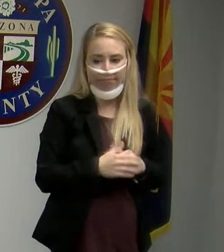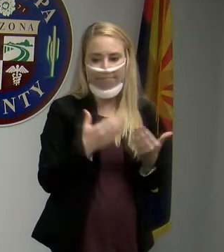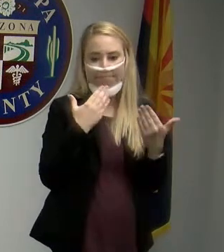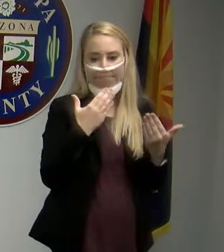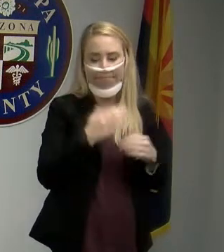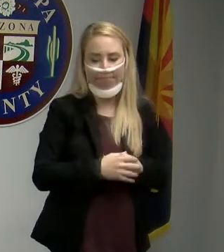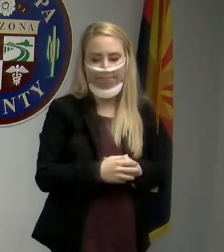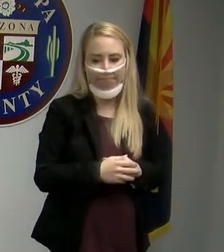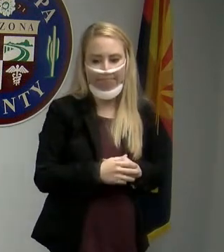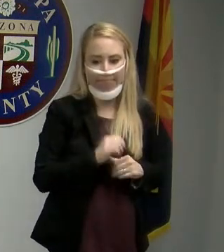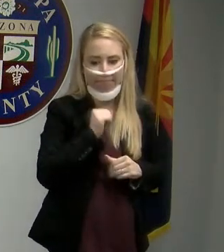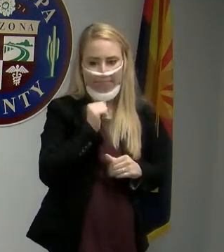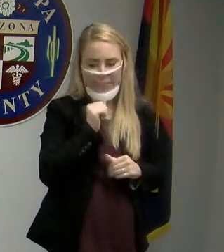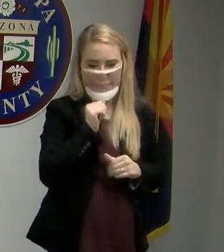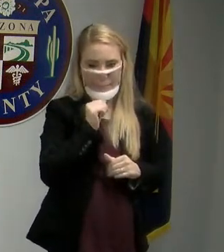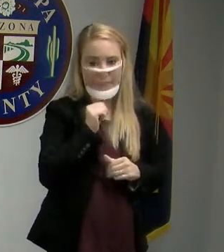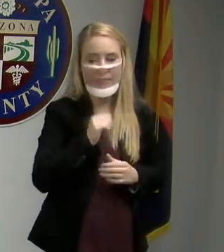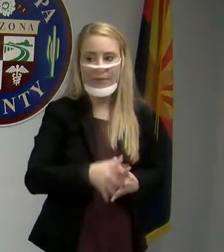Thank you.